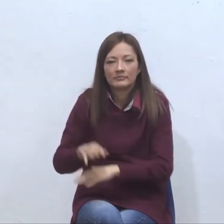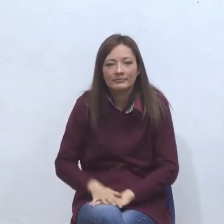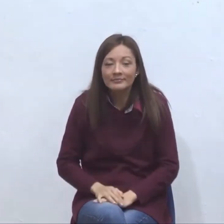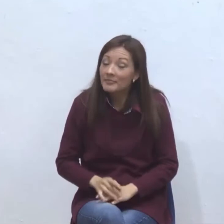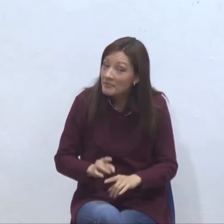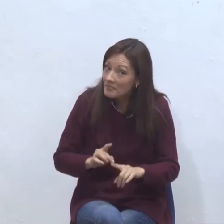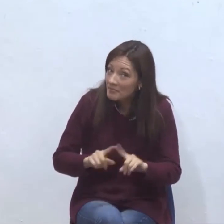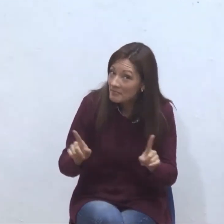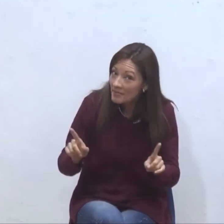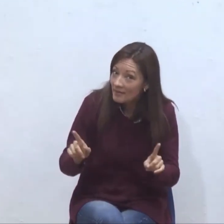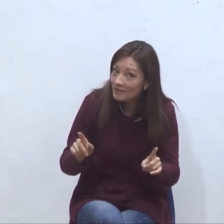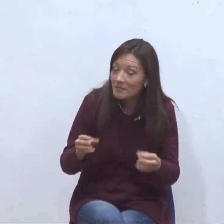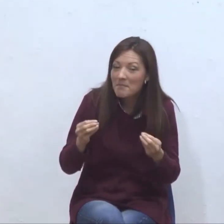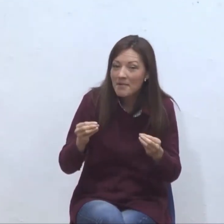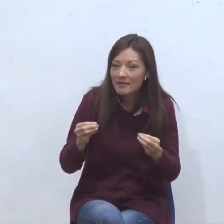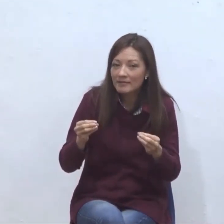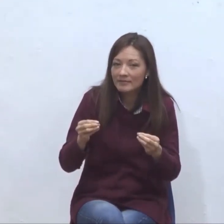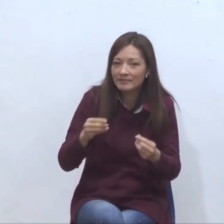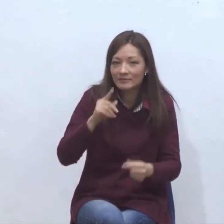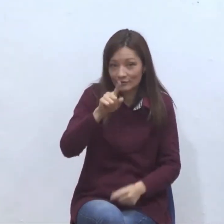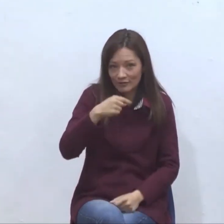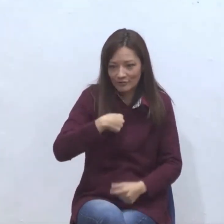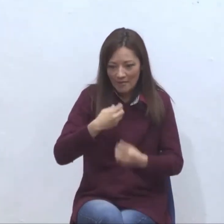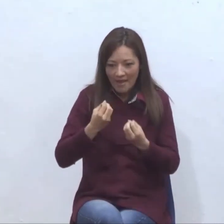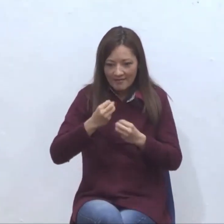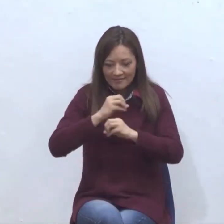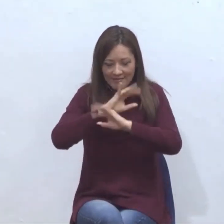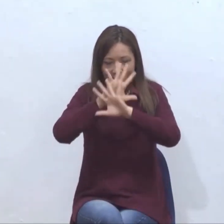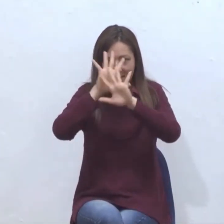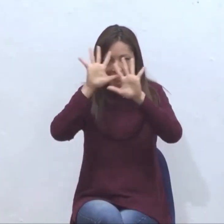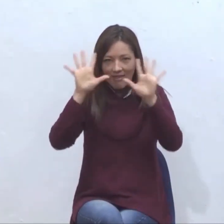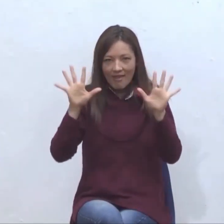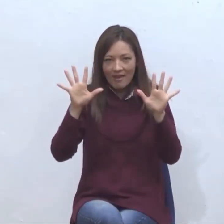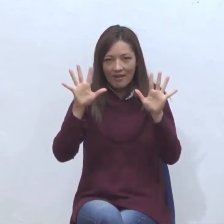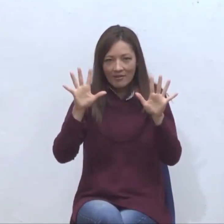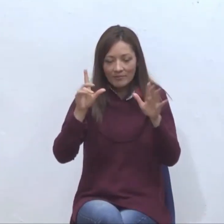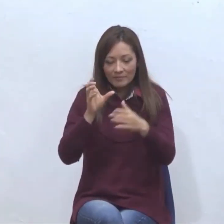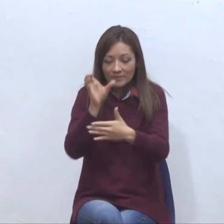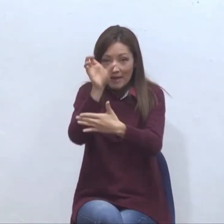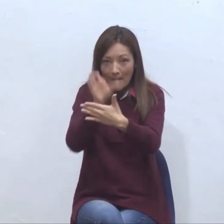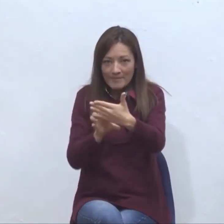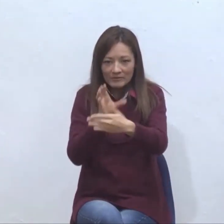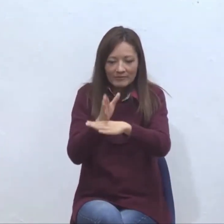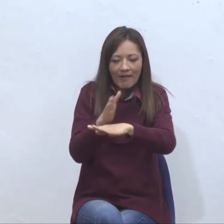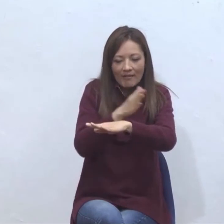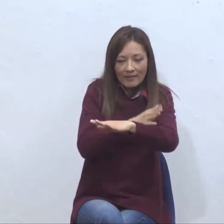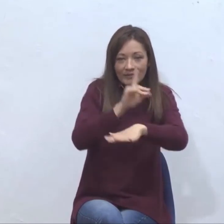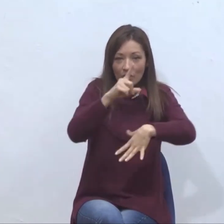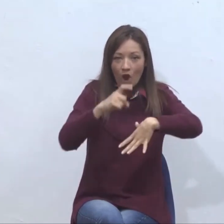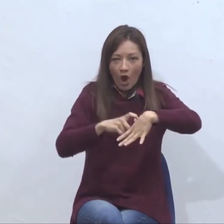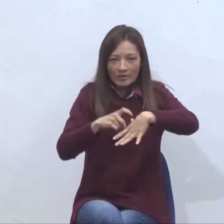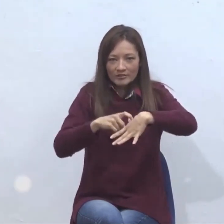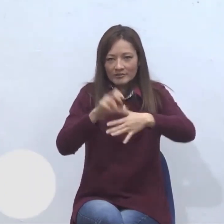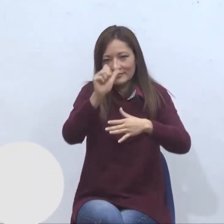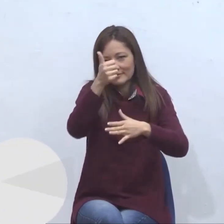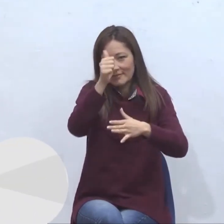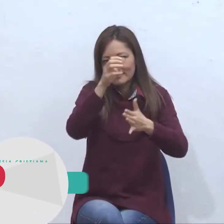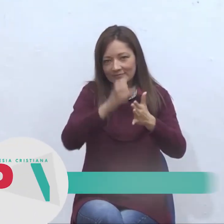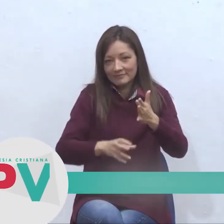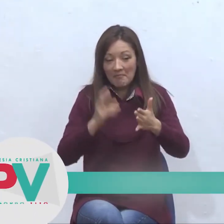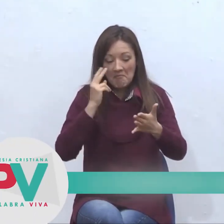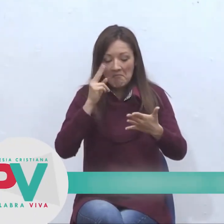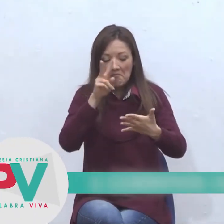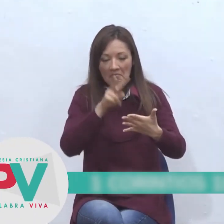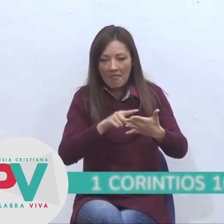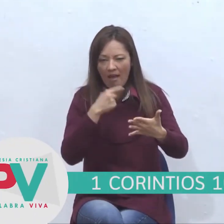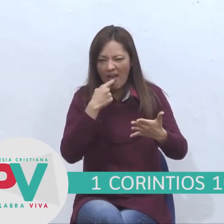Pero para que usted todavía le quede más claro, vamos un capítulo atrás en Corintios, capítulo número 10, y